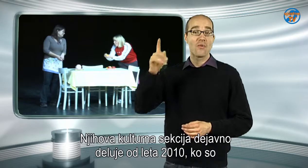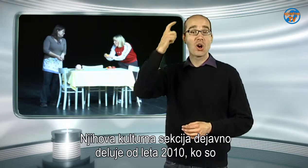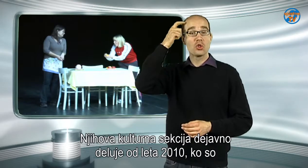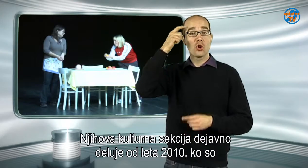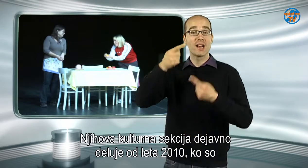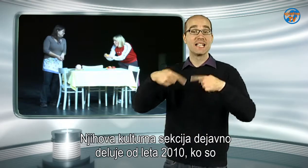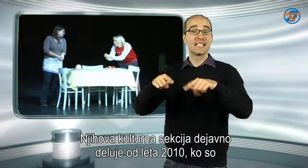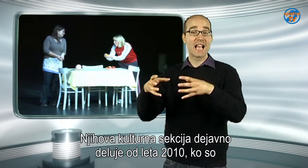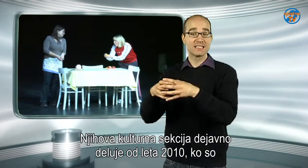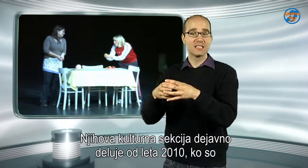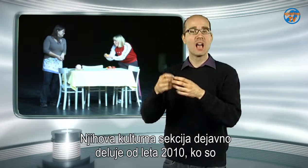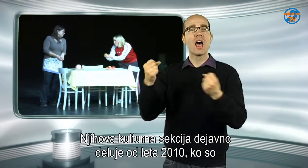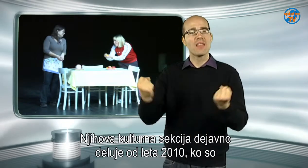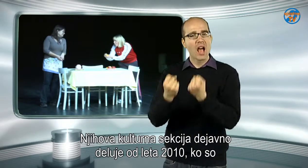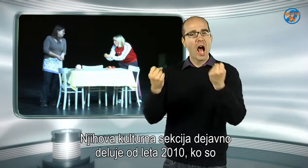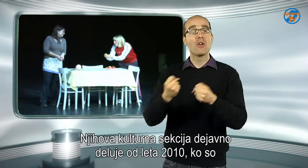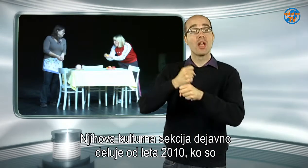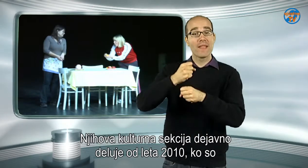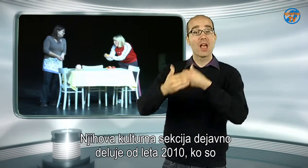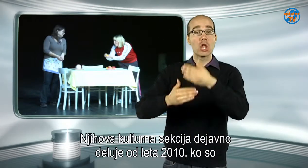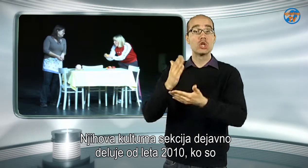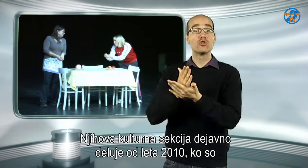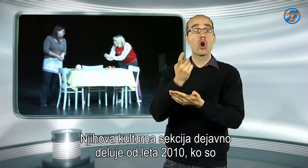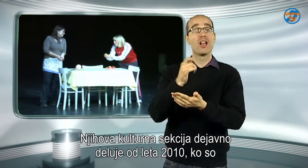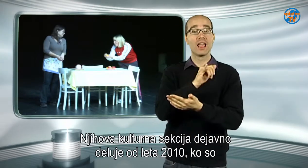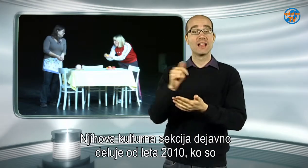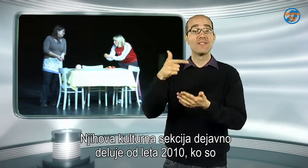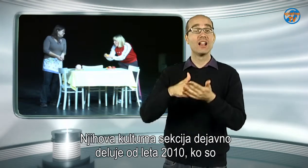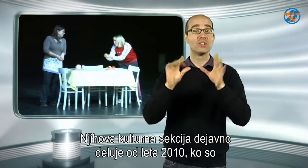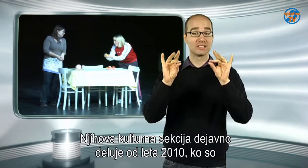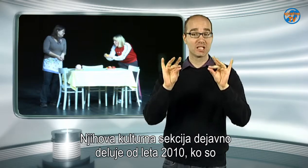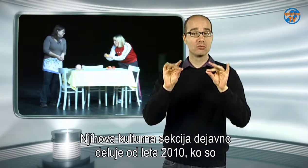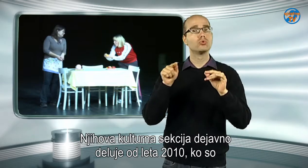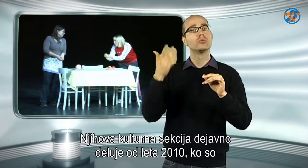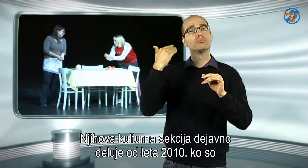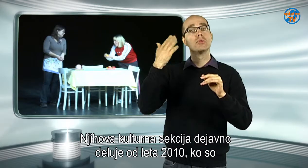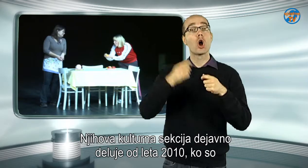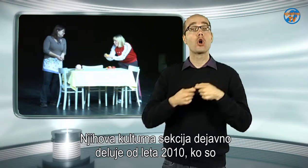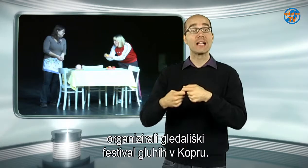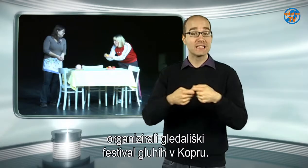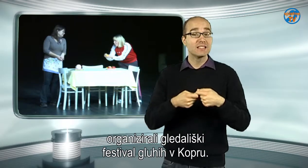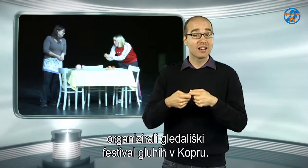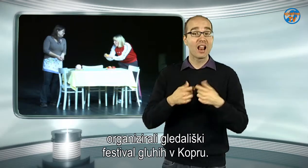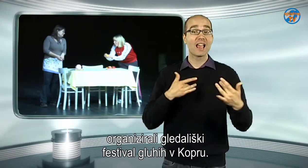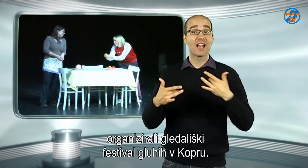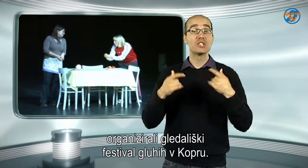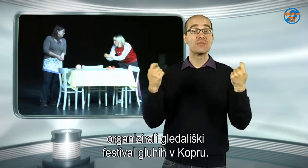Njihova kulturna sekcija dejavno deluje od leta 2010, ko so organizirali gledališki festival gluhih v